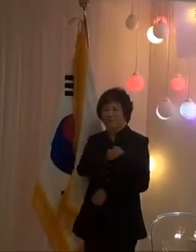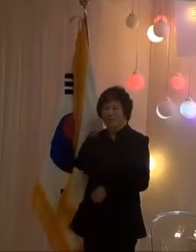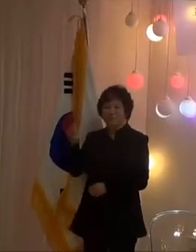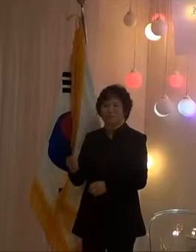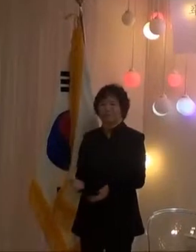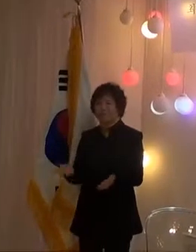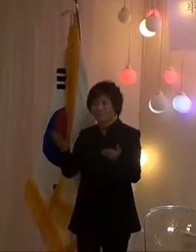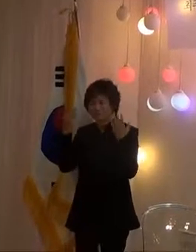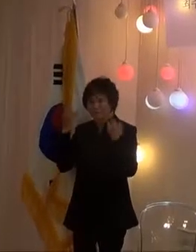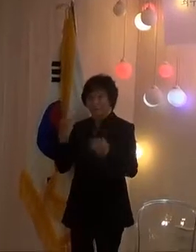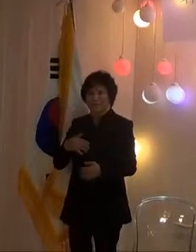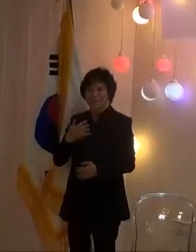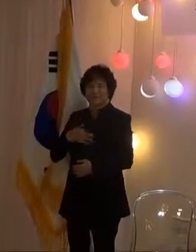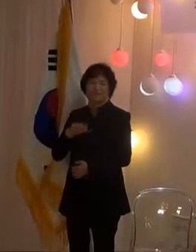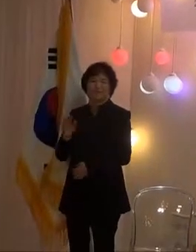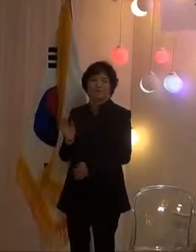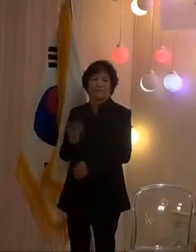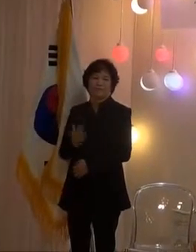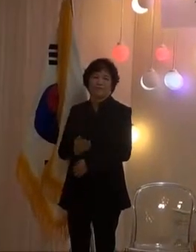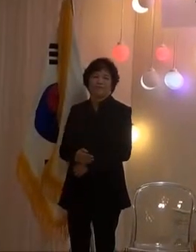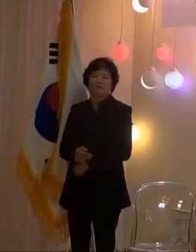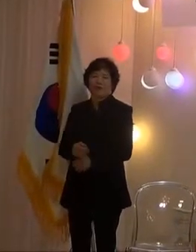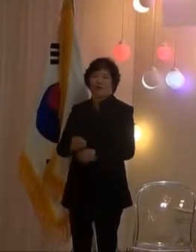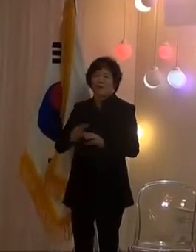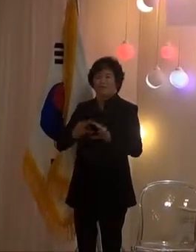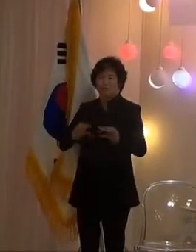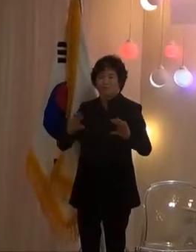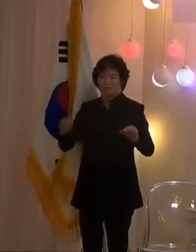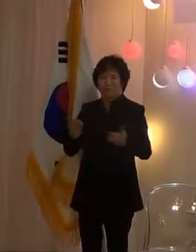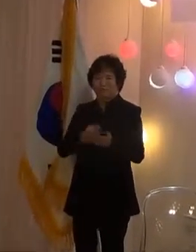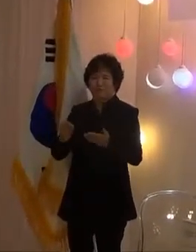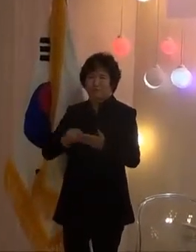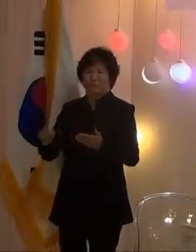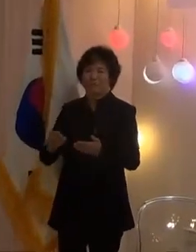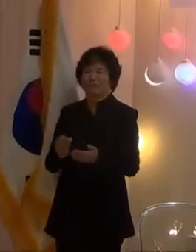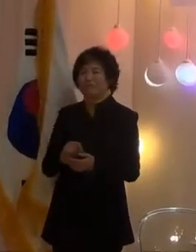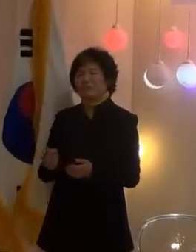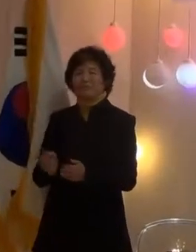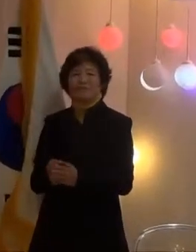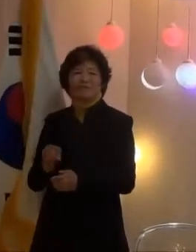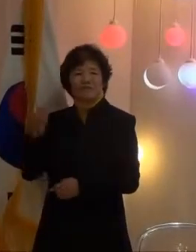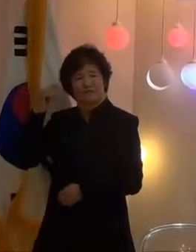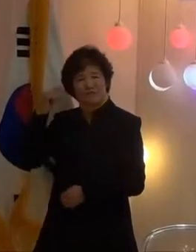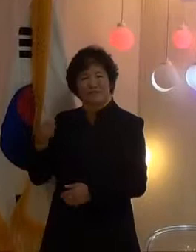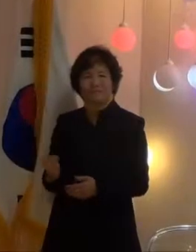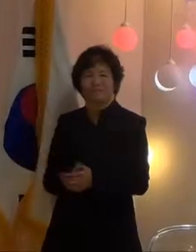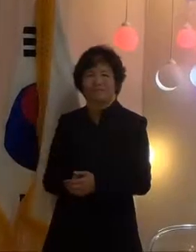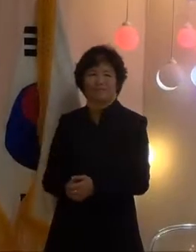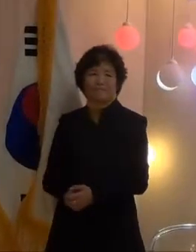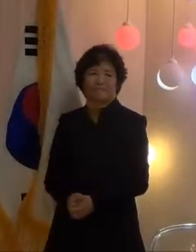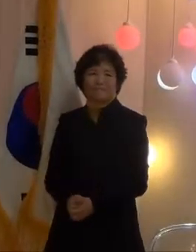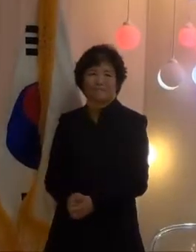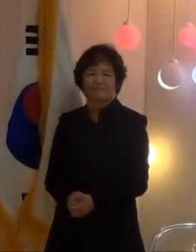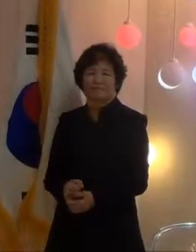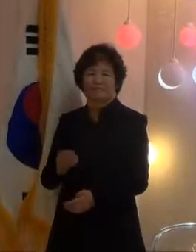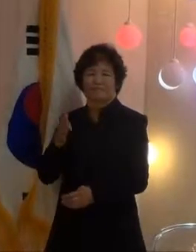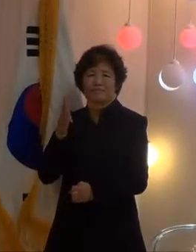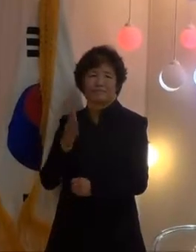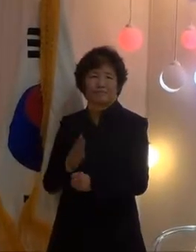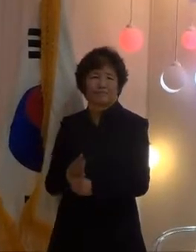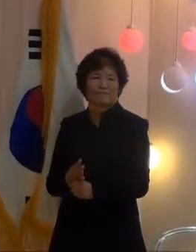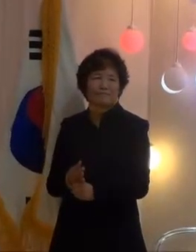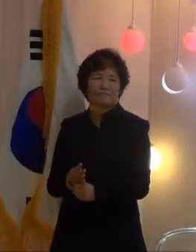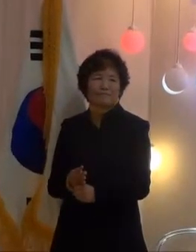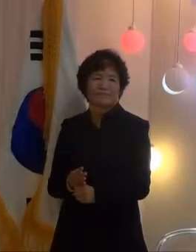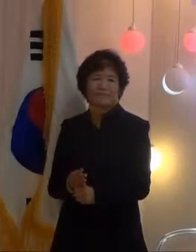알겠더라고요. 그래서 좀 부드러운 글을 써야 되겠다 그런 생각을 많이 가지게 됐고요. 네 번째 책이